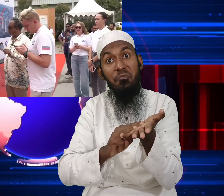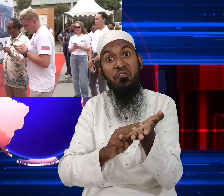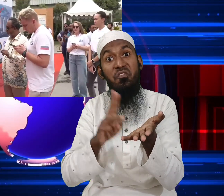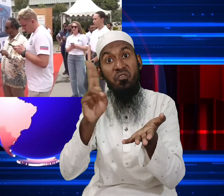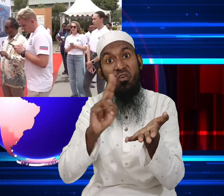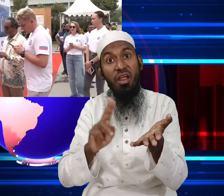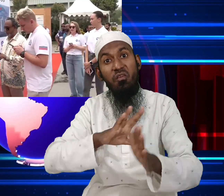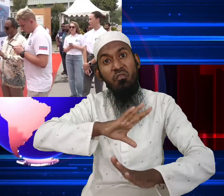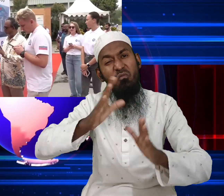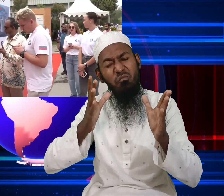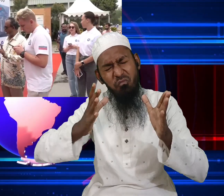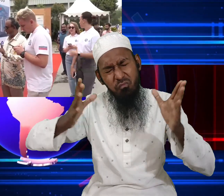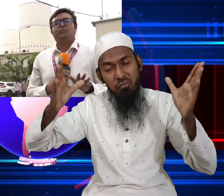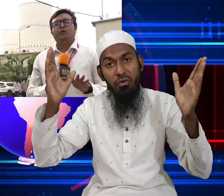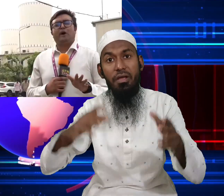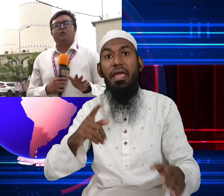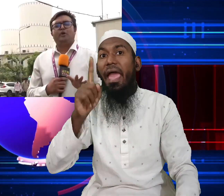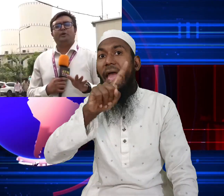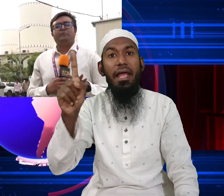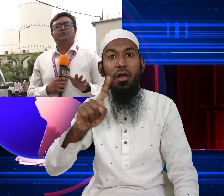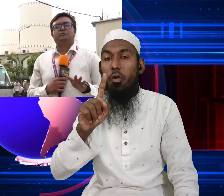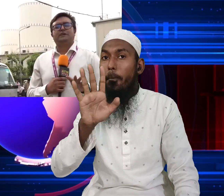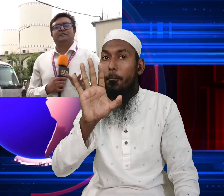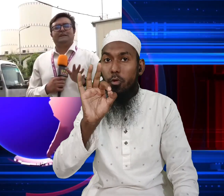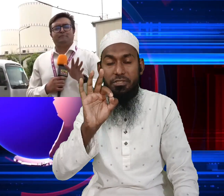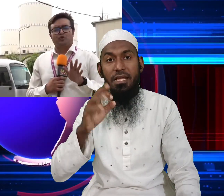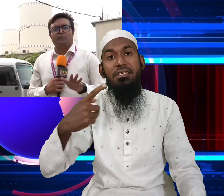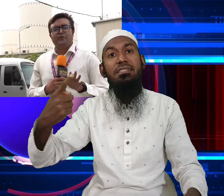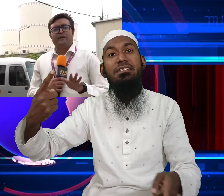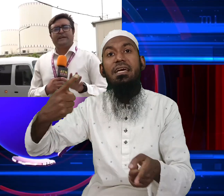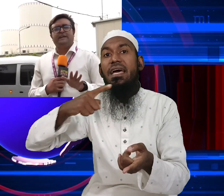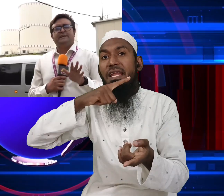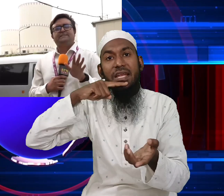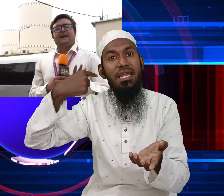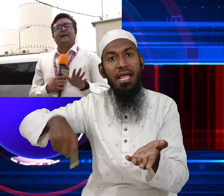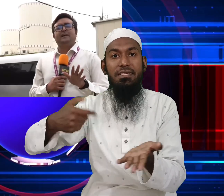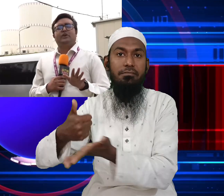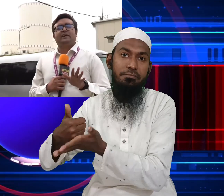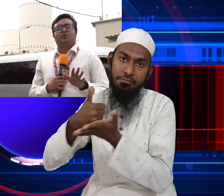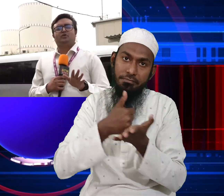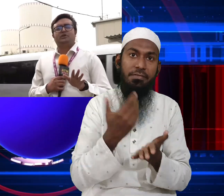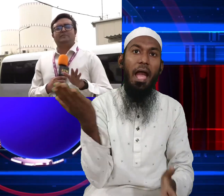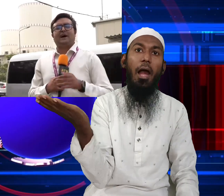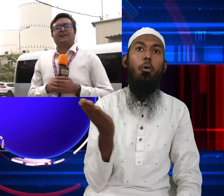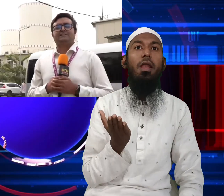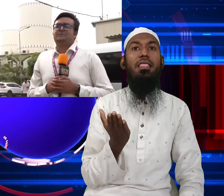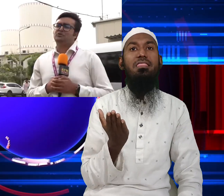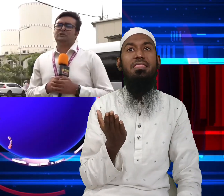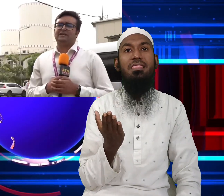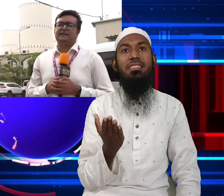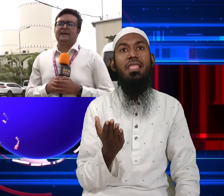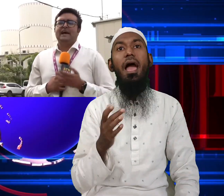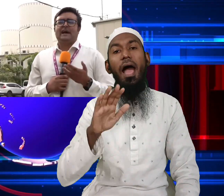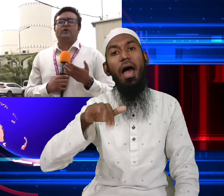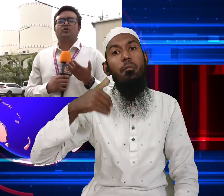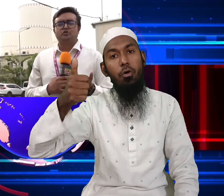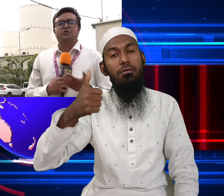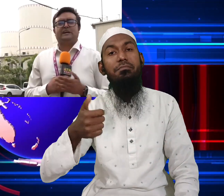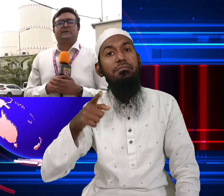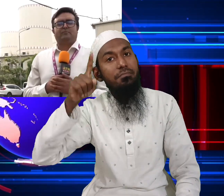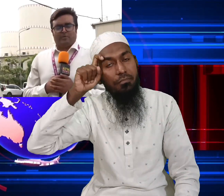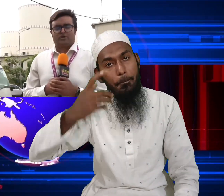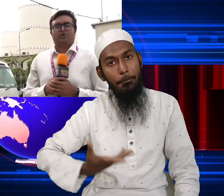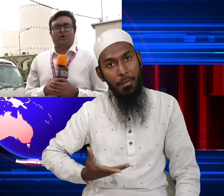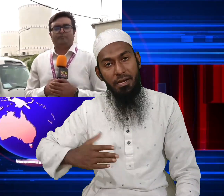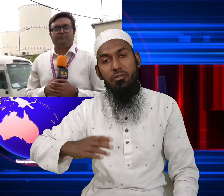রাশিয়া। রূপপুর পারমাণবিক বিদ্যুৎ কেন্দ্রের প্রথম ইউনিটে জ্বালানি লোডিংয়ের মধ্য দিয়ে বাংলাদেশ বিদ্যুৎ খাতে এক নতুন